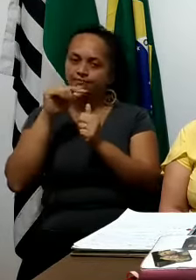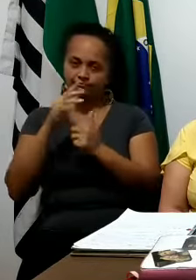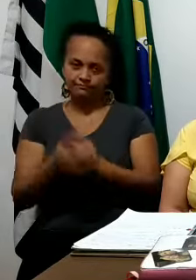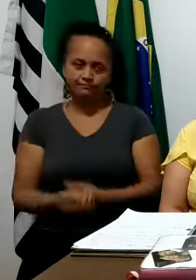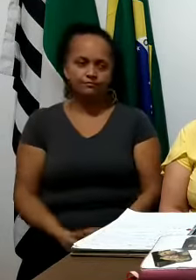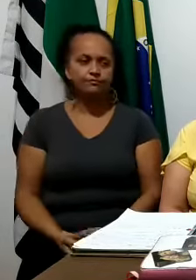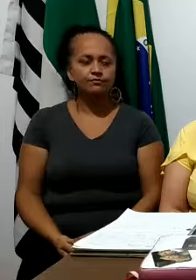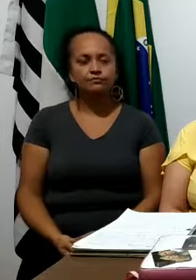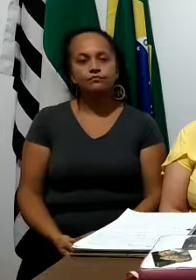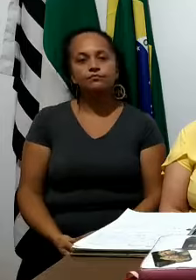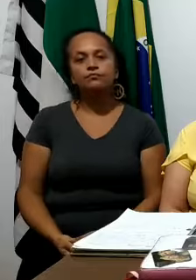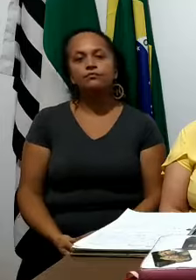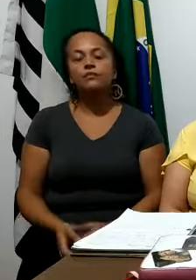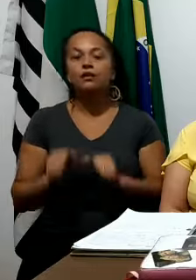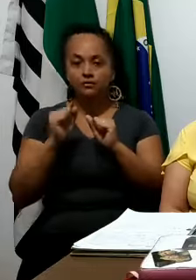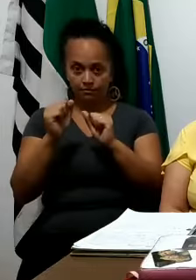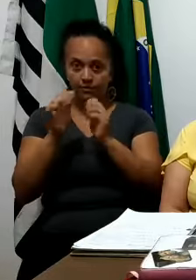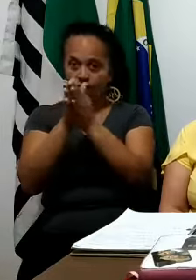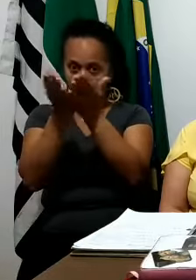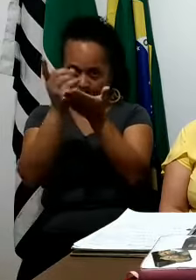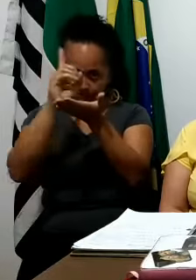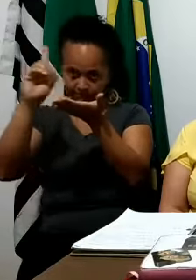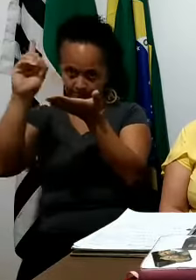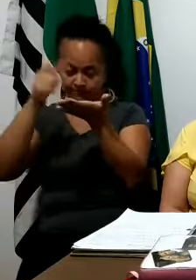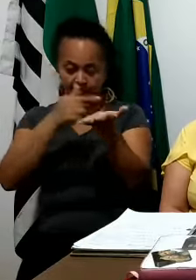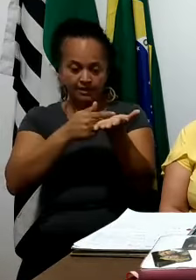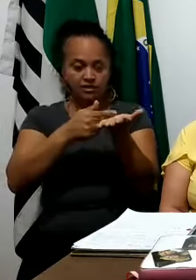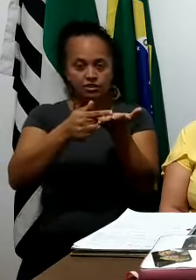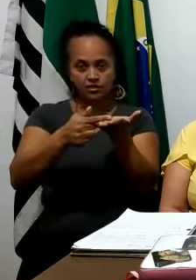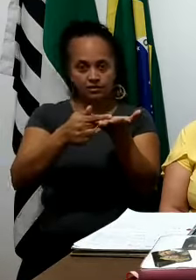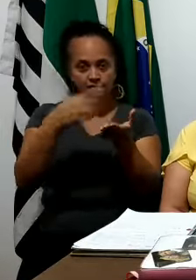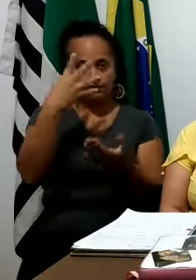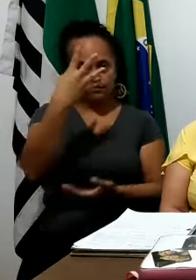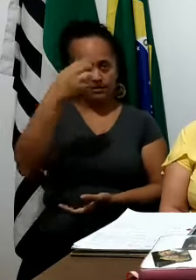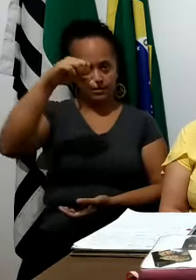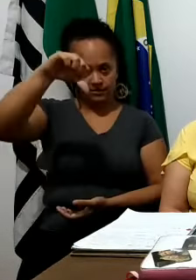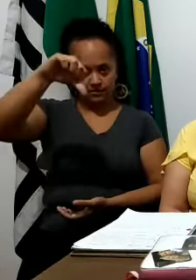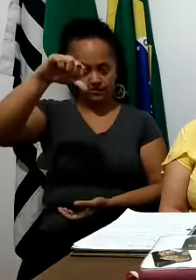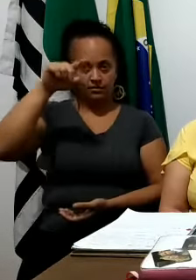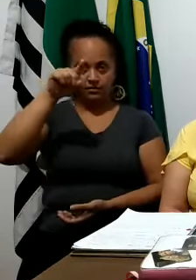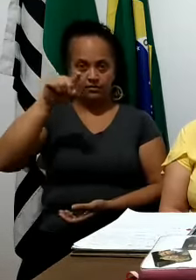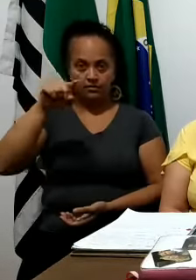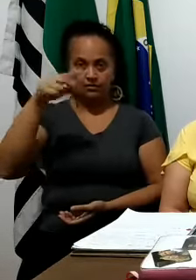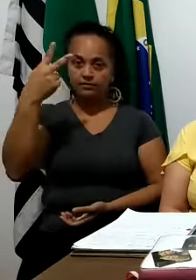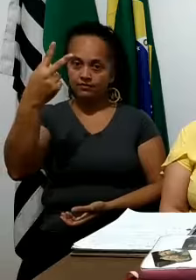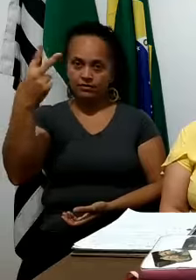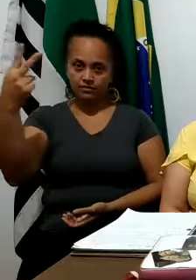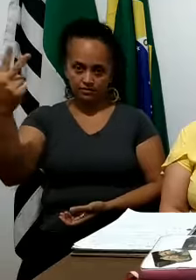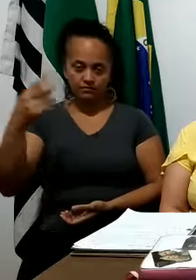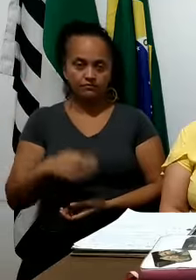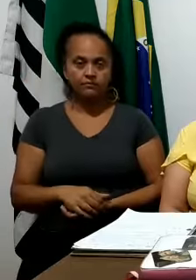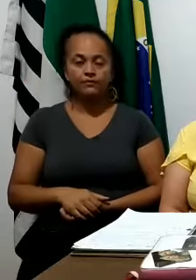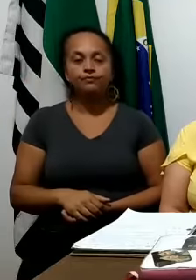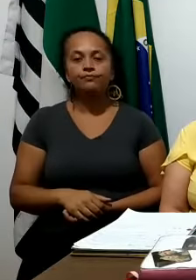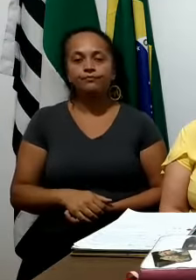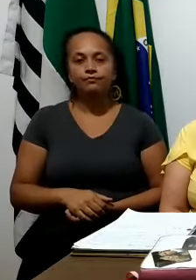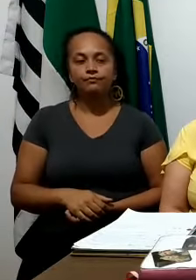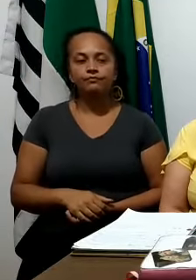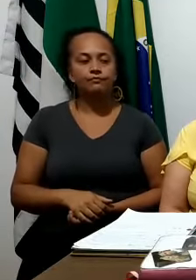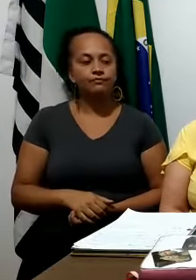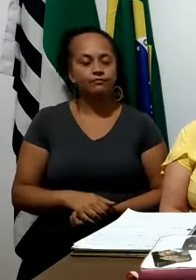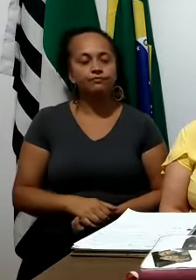no livro de Gênesis, capítulo 49, versículo 22. Nós vamos ler dois textos agora nesse